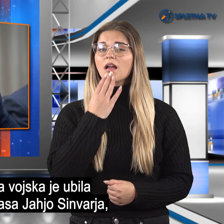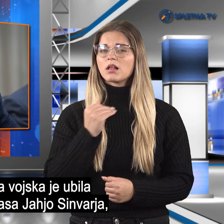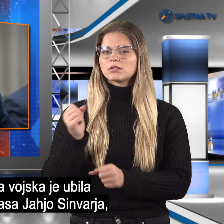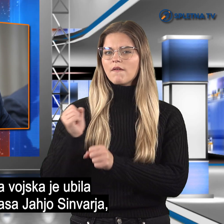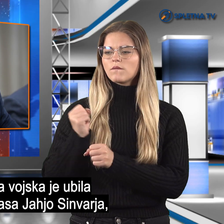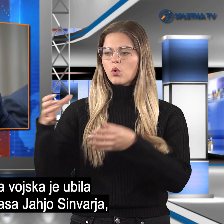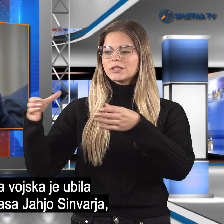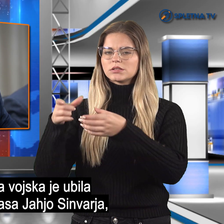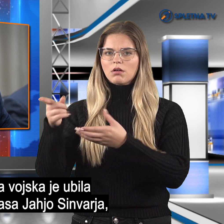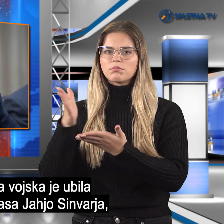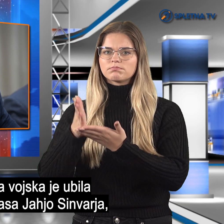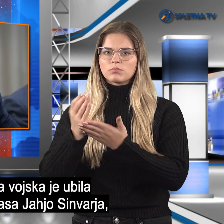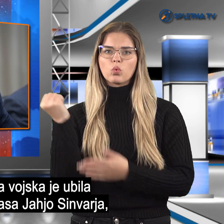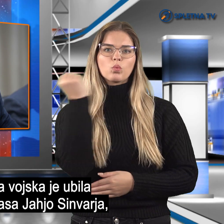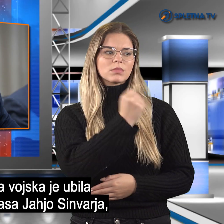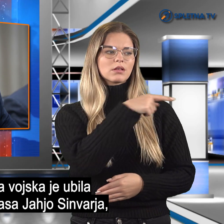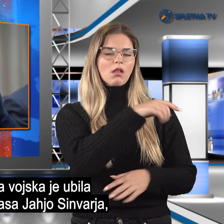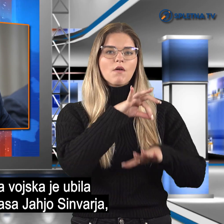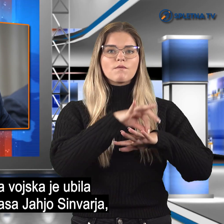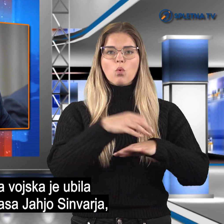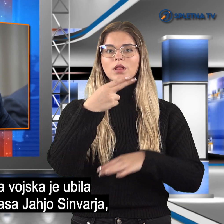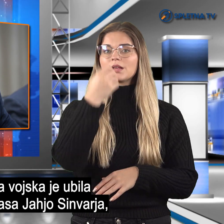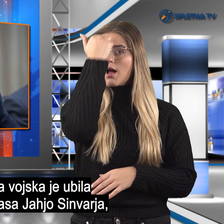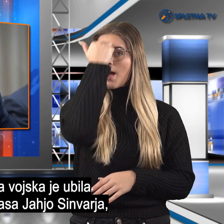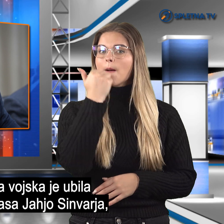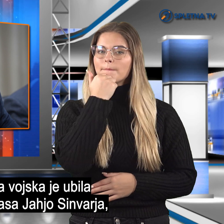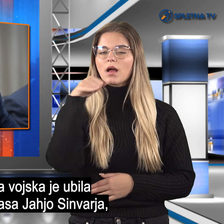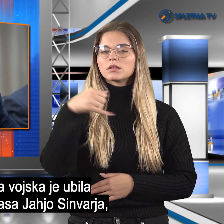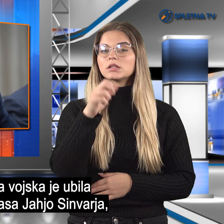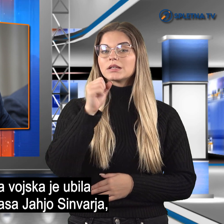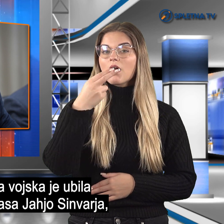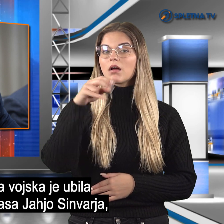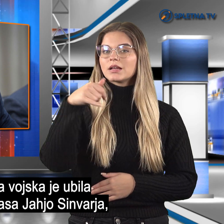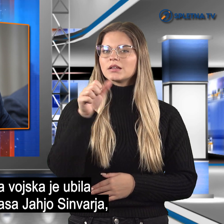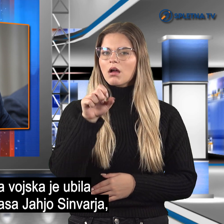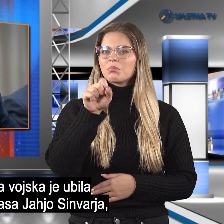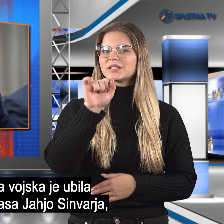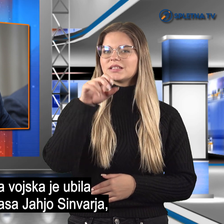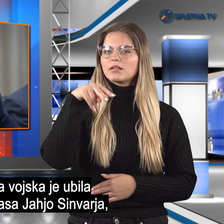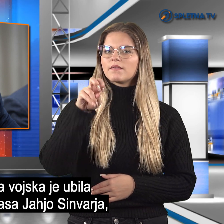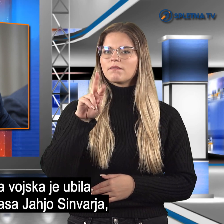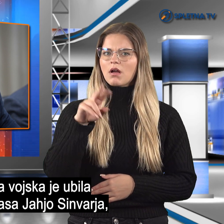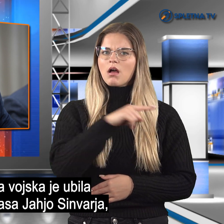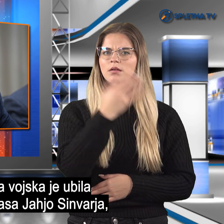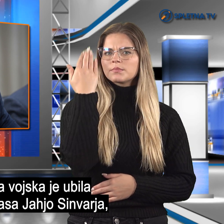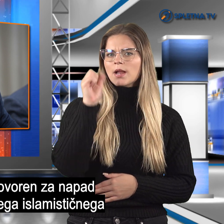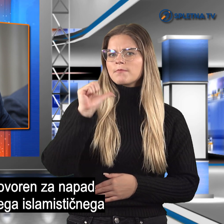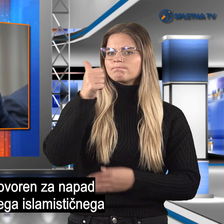Izraelska vojska je ubila vodjo Hamasa Jahjo Sinvarja, ki je odgovoren za napad palestinskega islamističnega